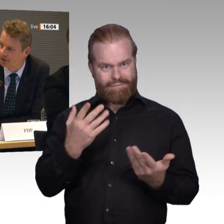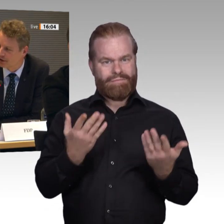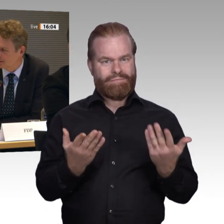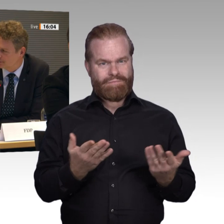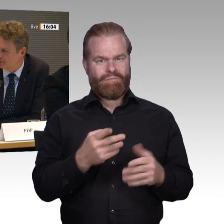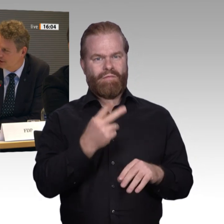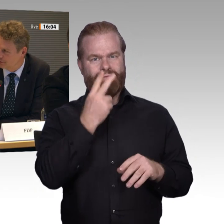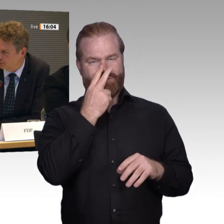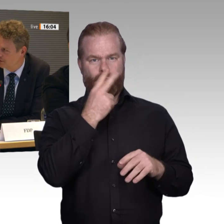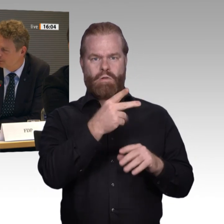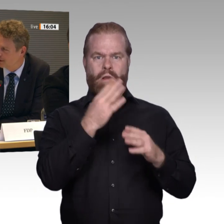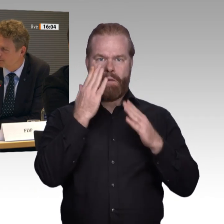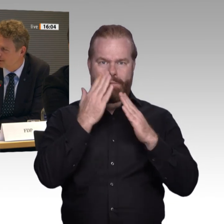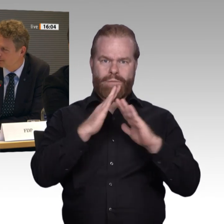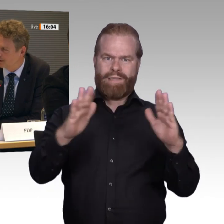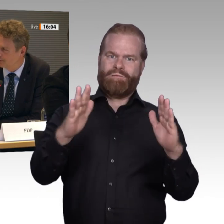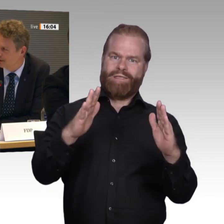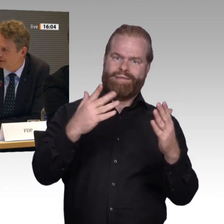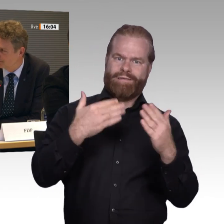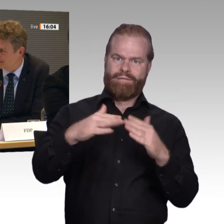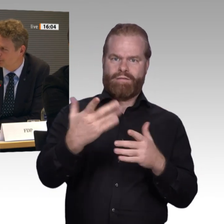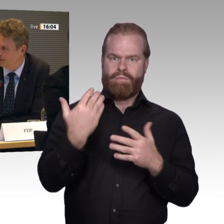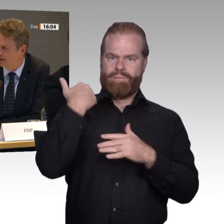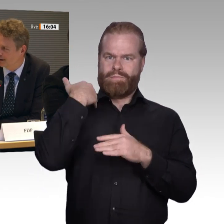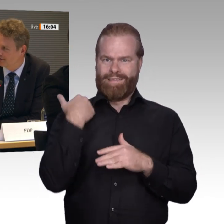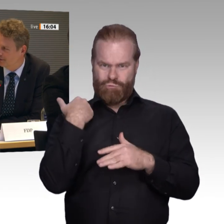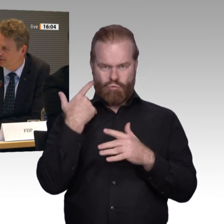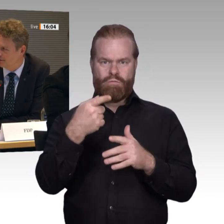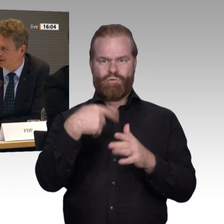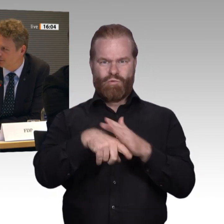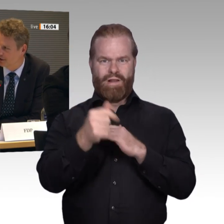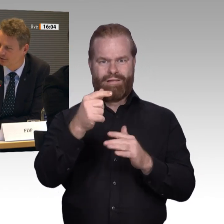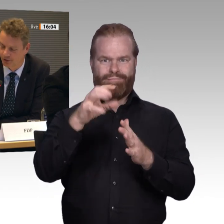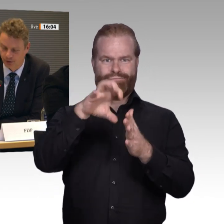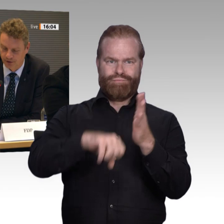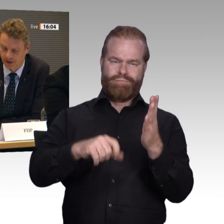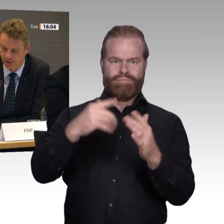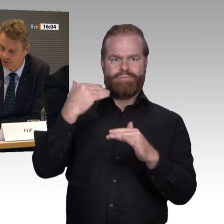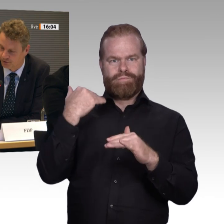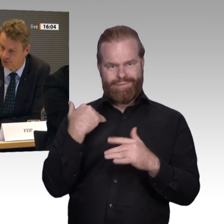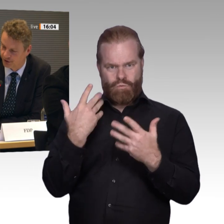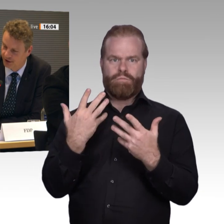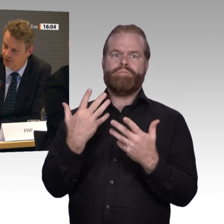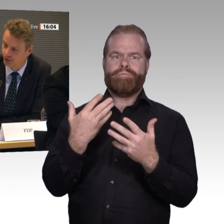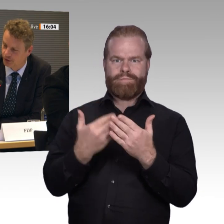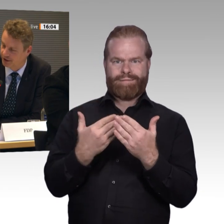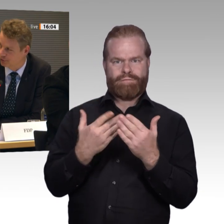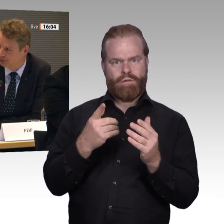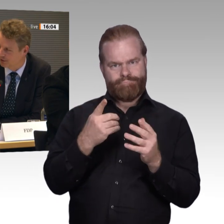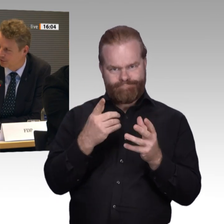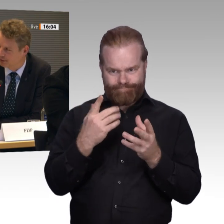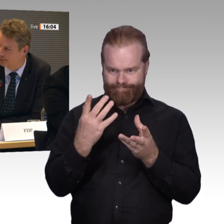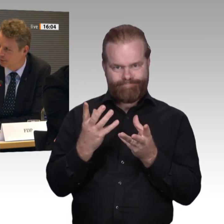übertragen? Also ist da beispielsweise eine Spitzabrechnung denkbar oder welche Modelle hätten Sie, wenn Sie sich eine Beteiligung des Bundes an den Kosten wünschen, zur